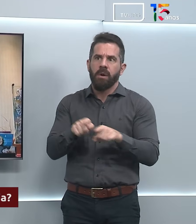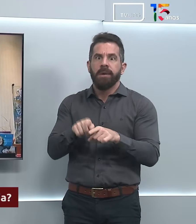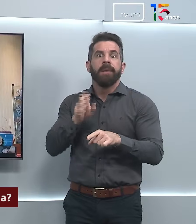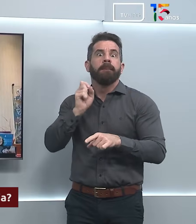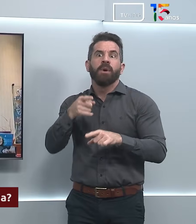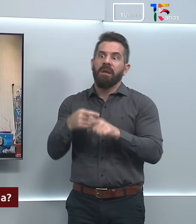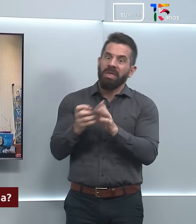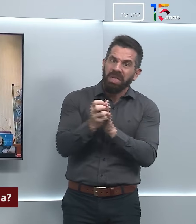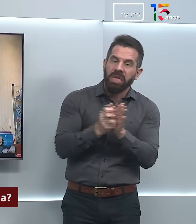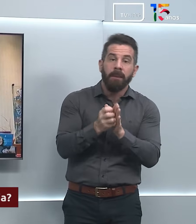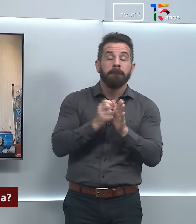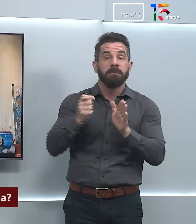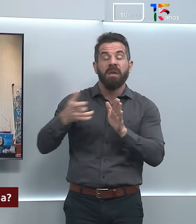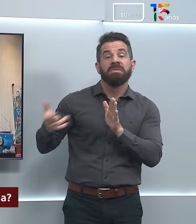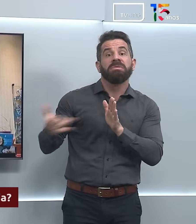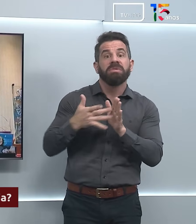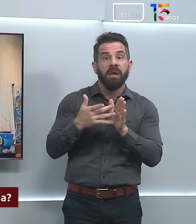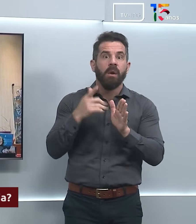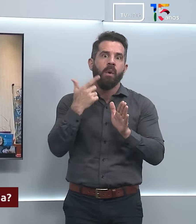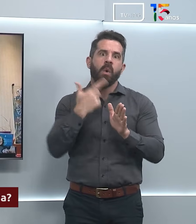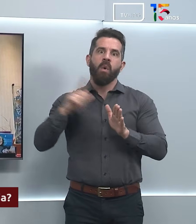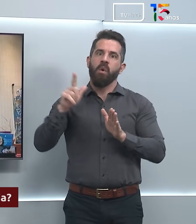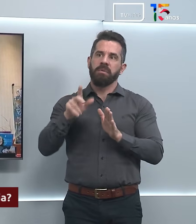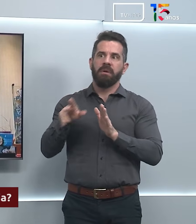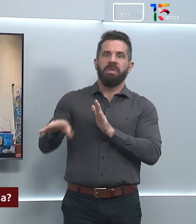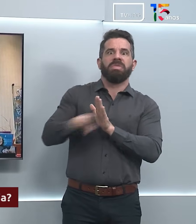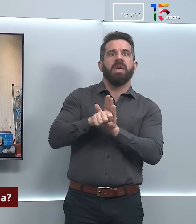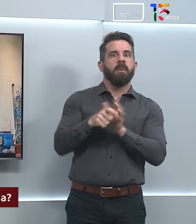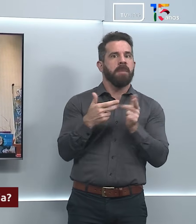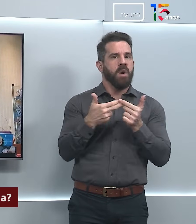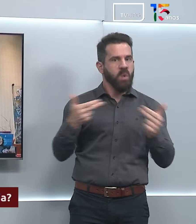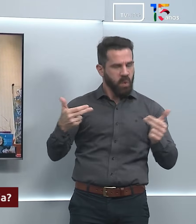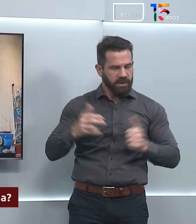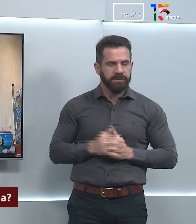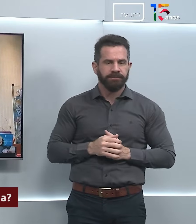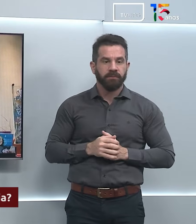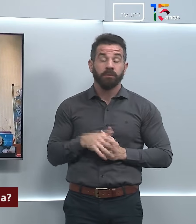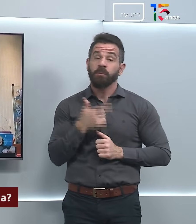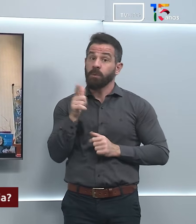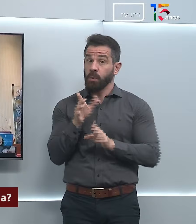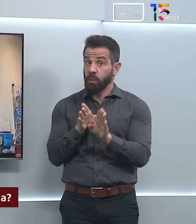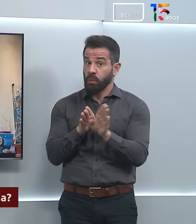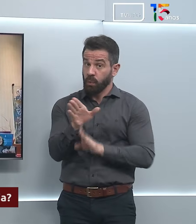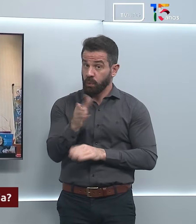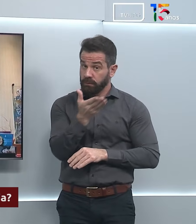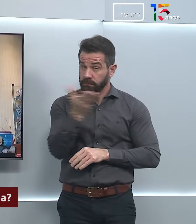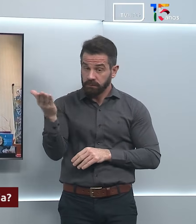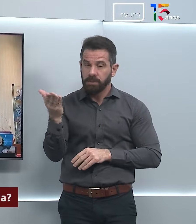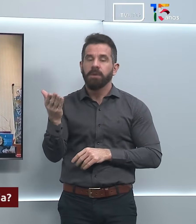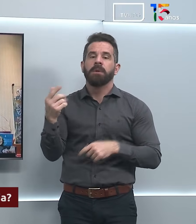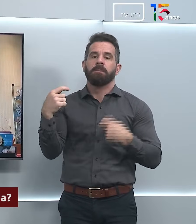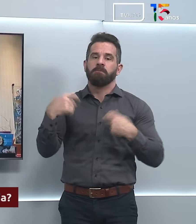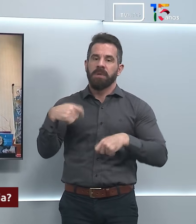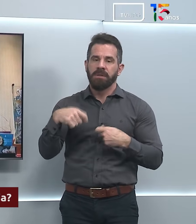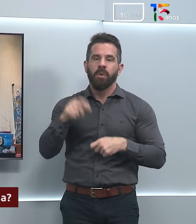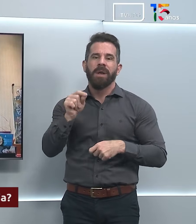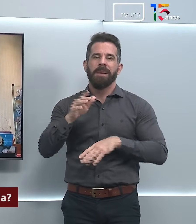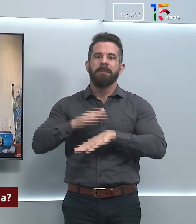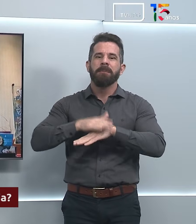a sua pele. E uma outra dica bem legal nessa época também é o uso dos óleos de